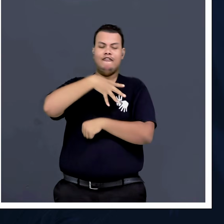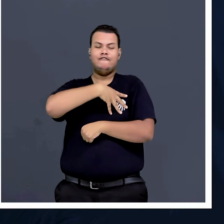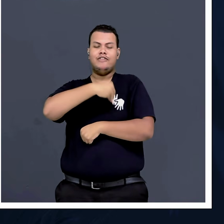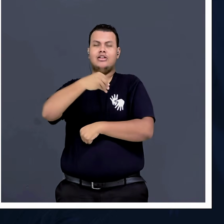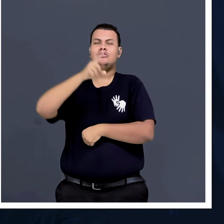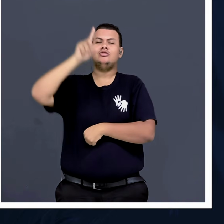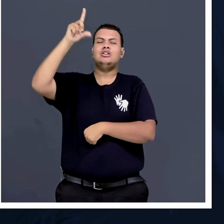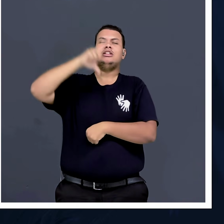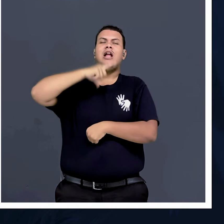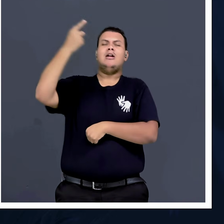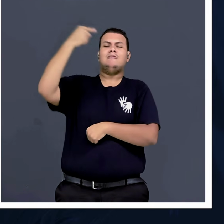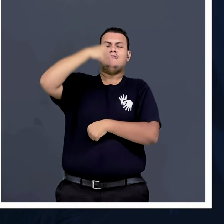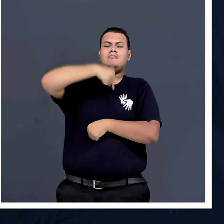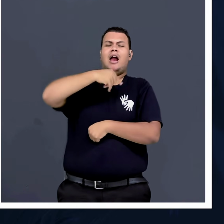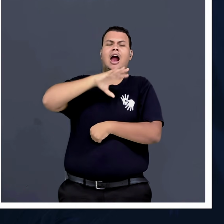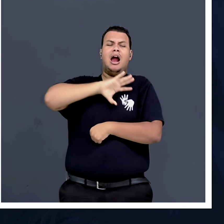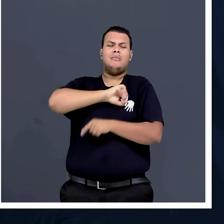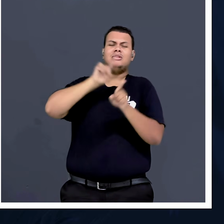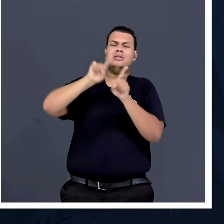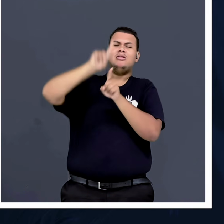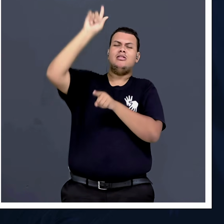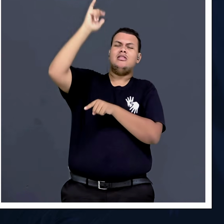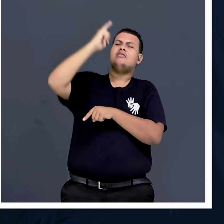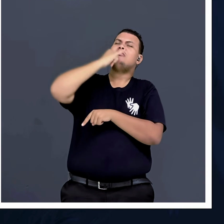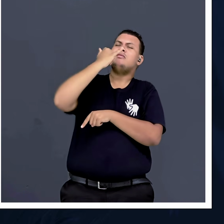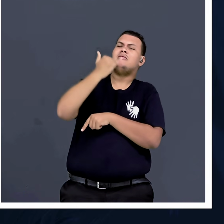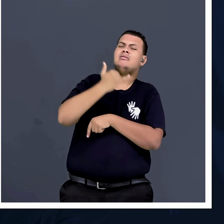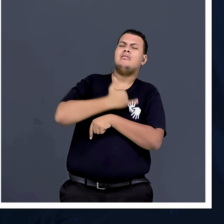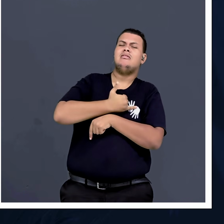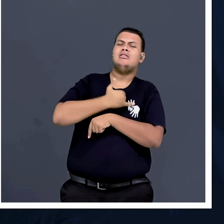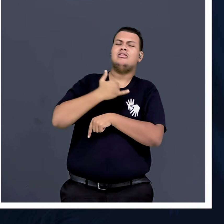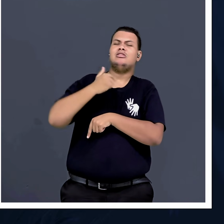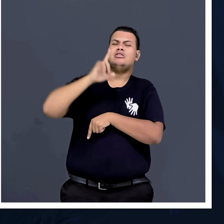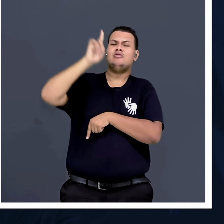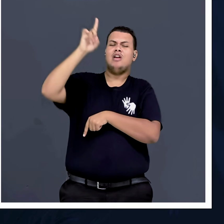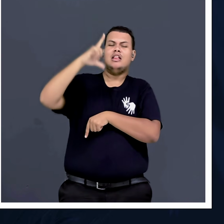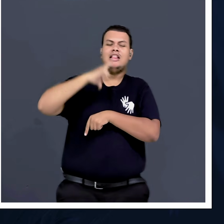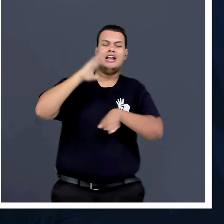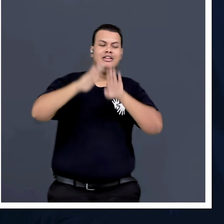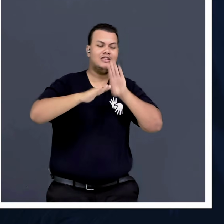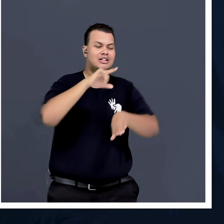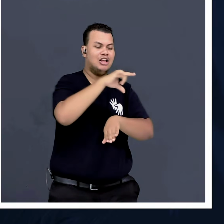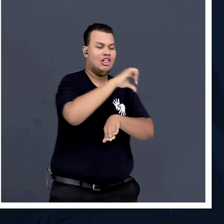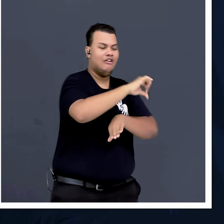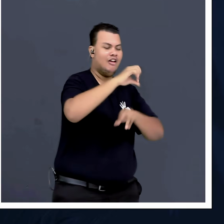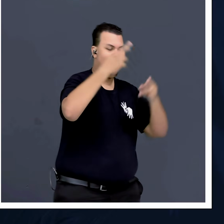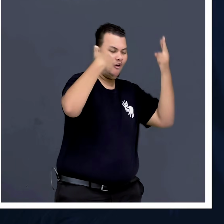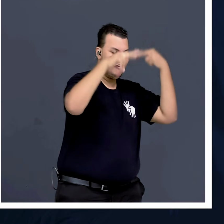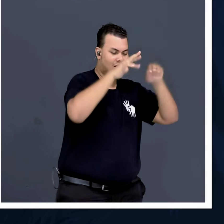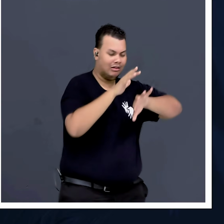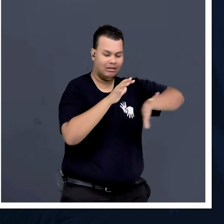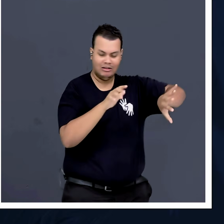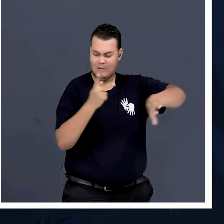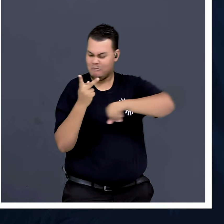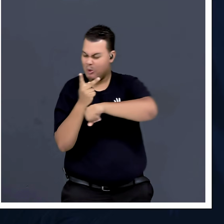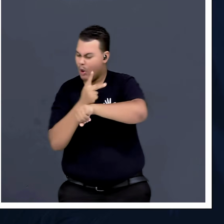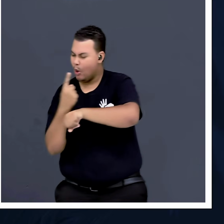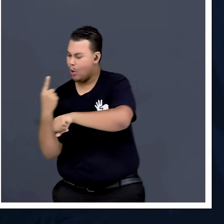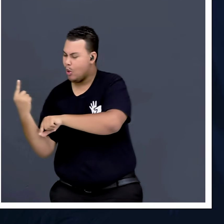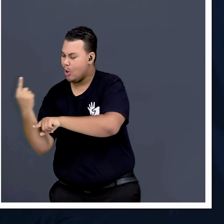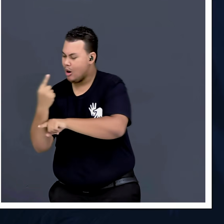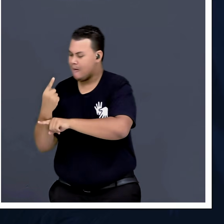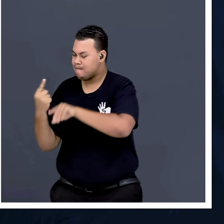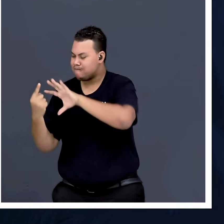nos ama, nos perdoa, que o Senhor deixa 99 para nos resgatar, Senhor.